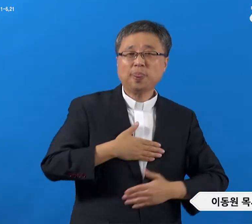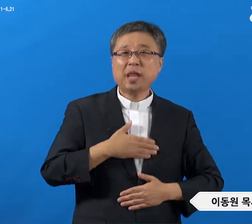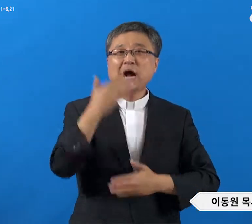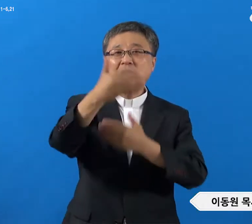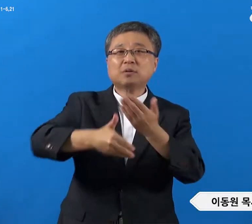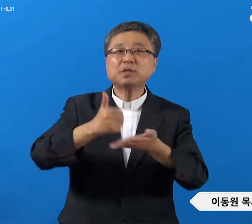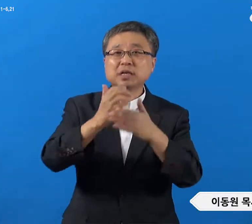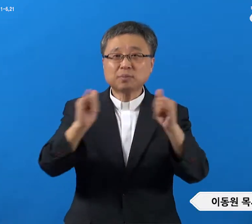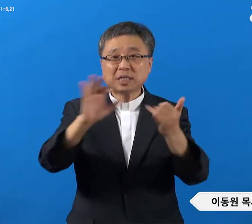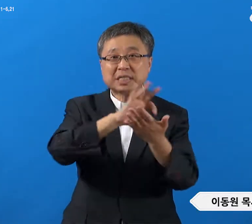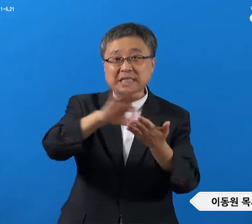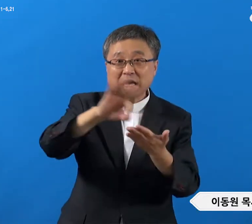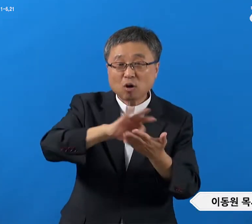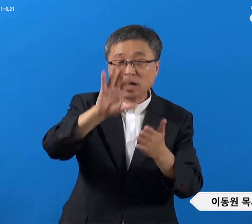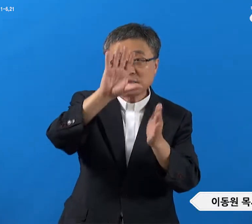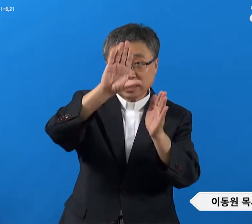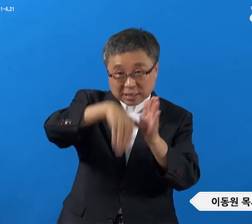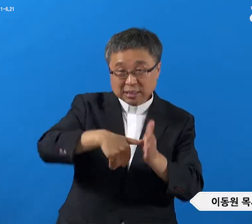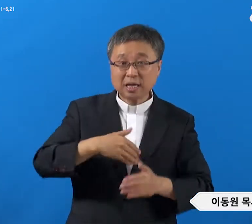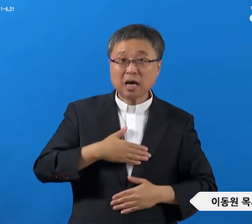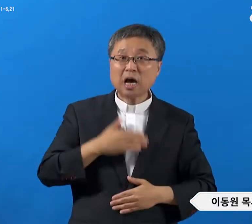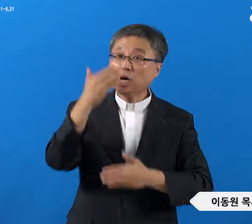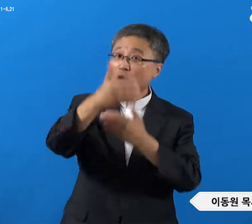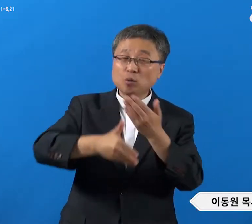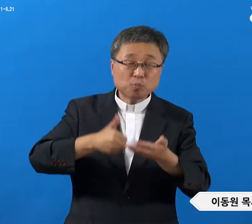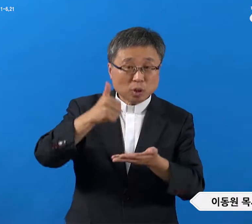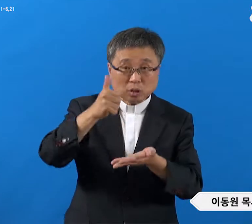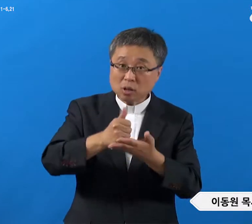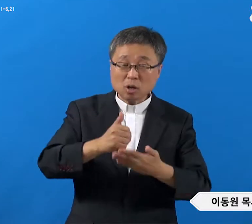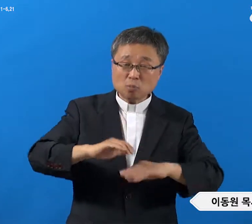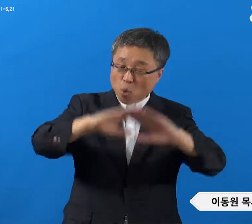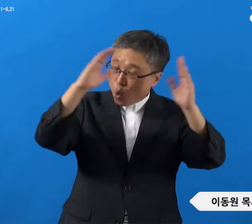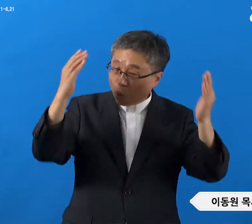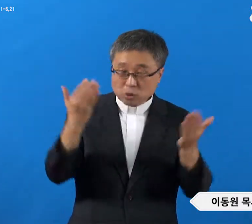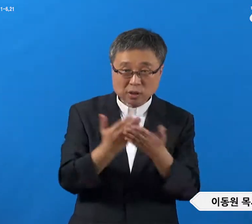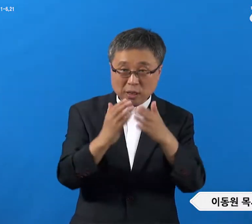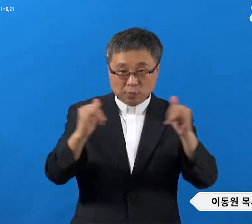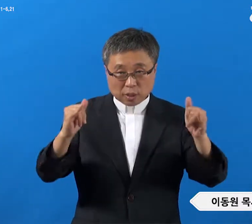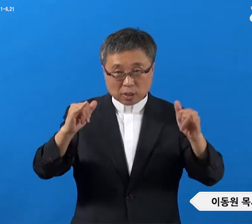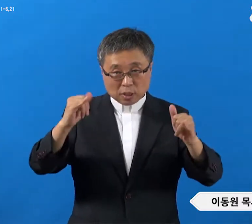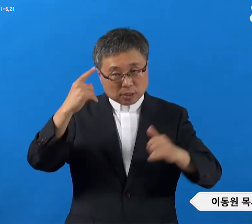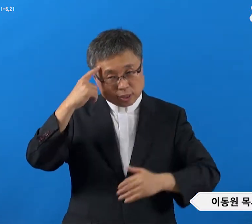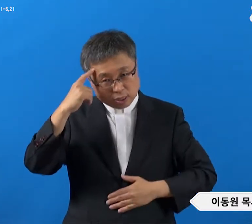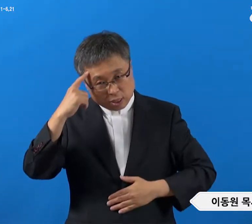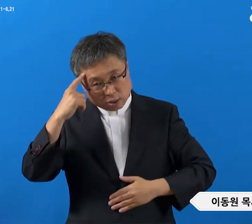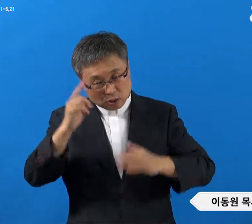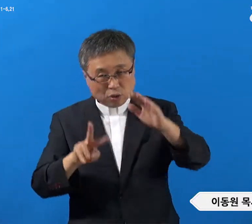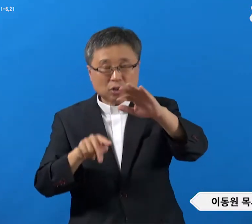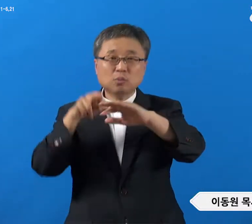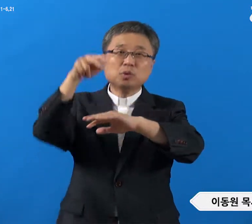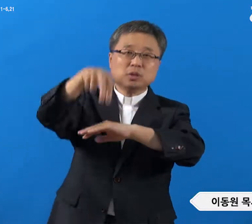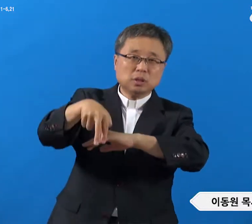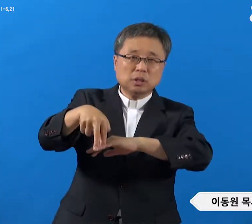사람들의 보편적인 편견을 그분은 초월하신다. 이 증언을 마태는 꼭 하고 싶어 했을